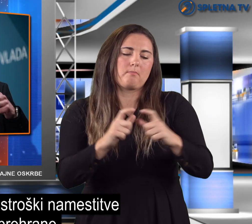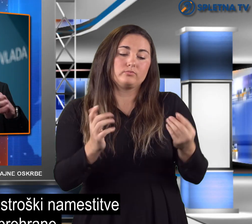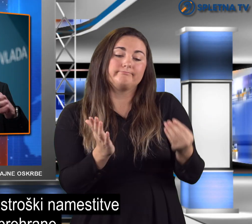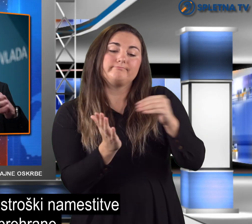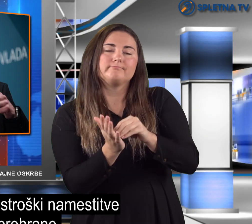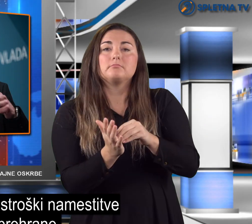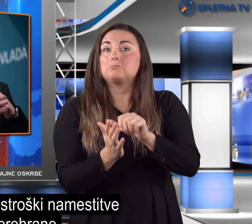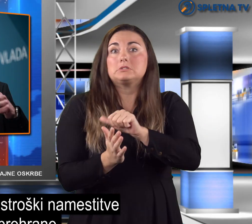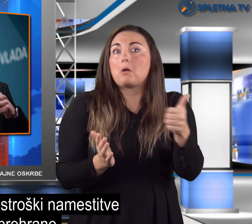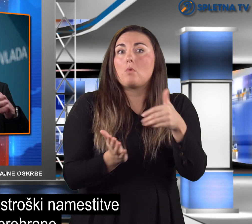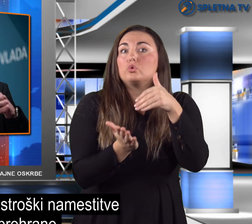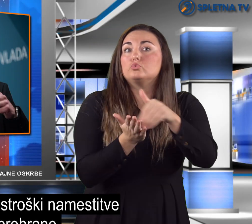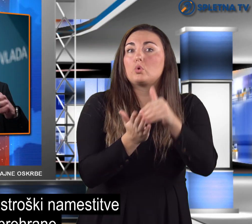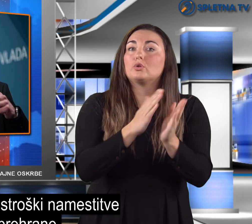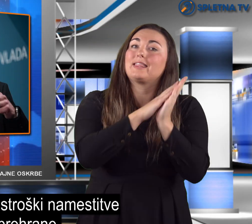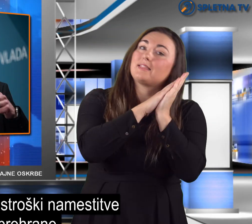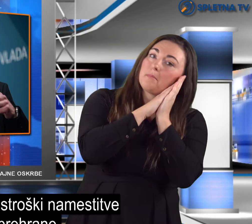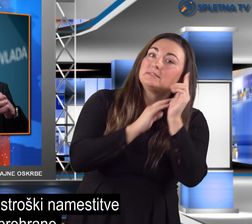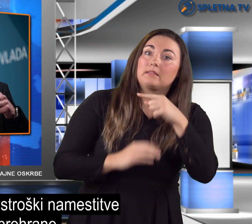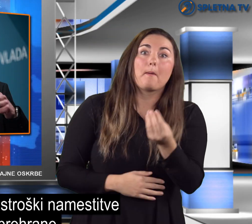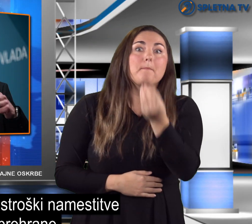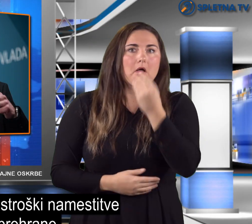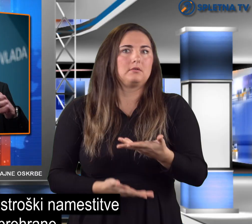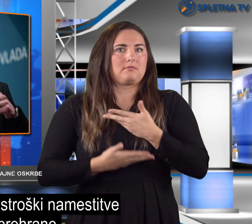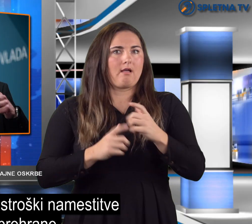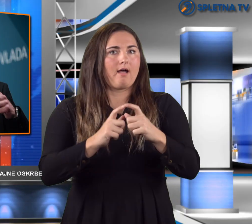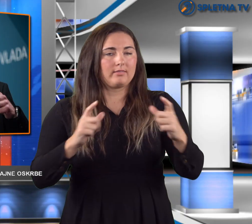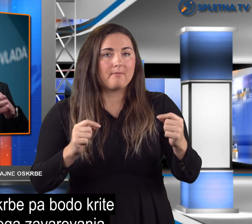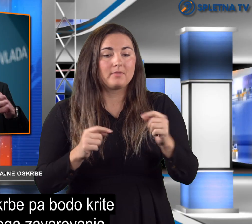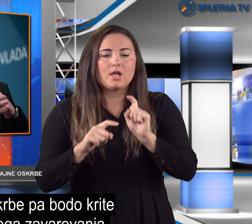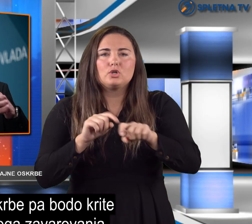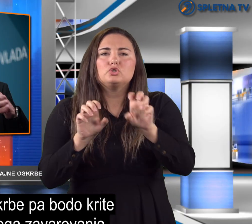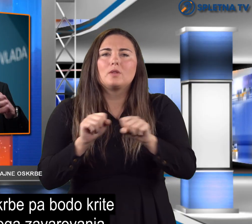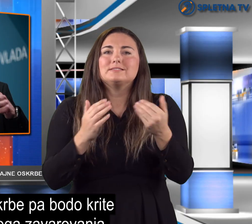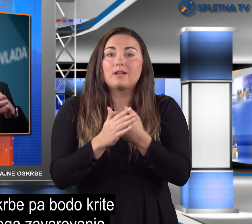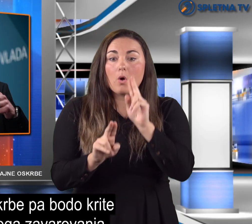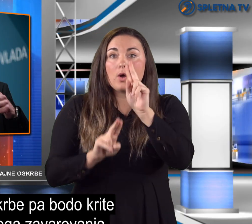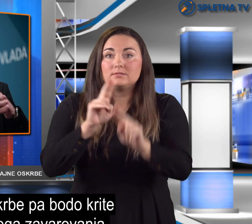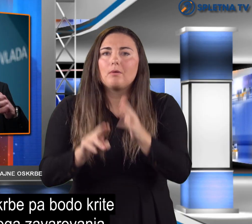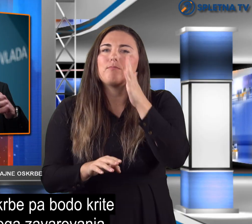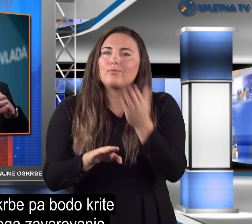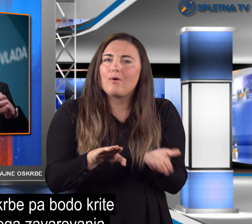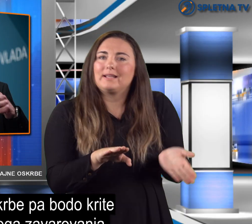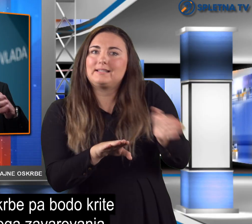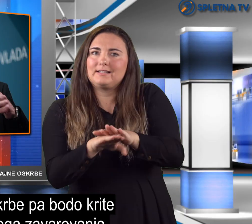na položnici le stroški namestitve in prehrane, storitve oskrbe pa bodo krite iz